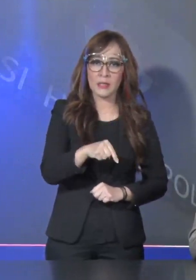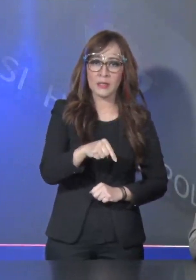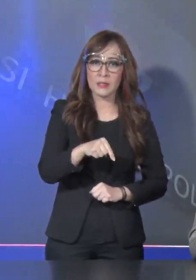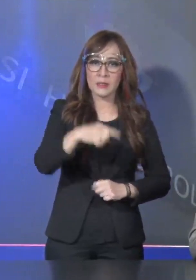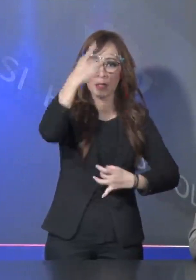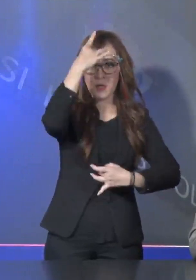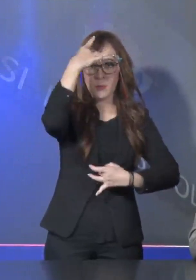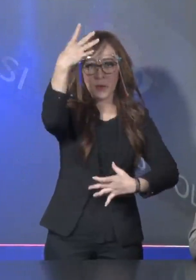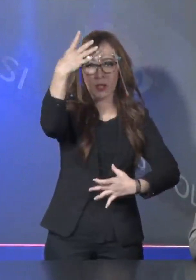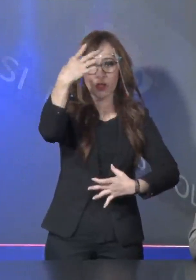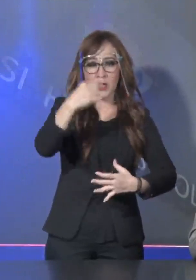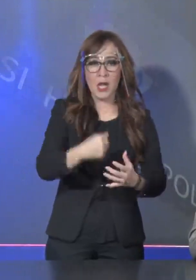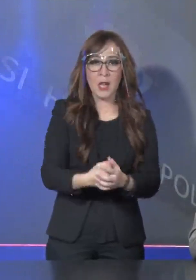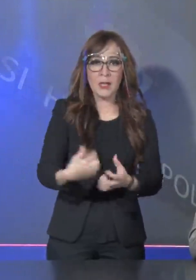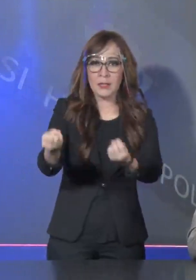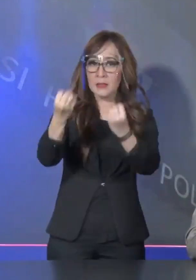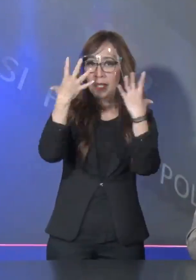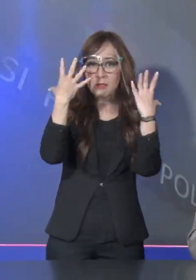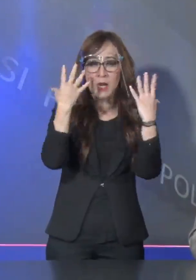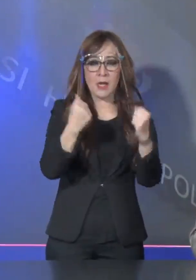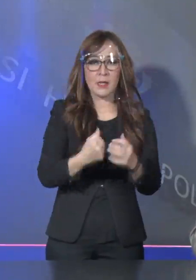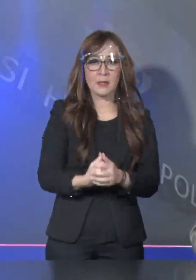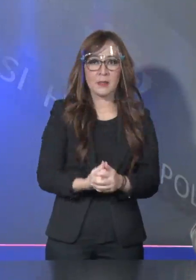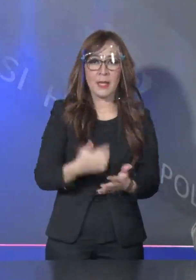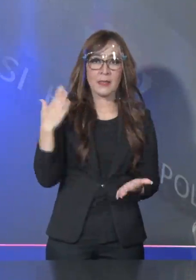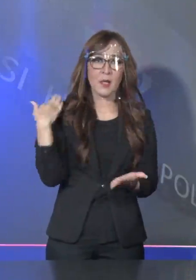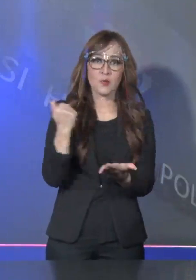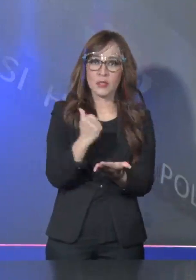profesional, transparan, dan akuntabel.